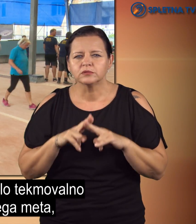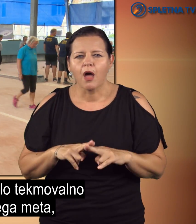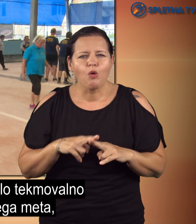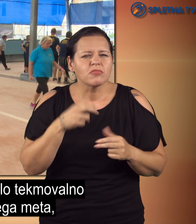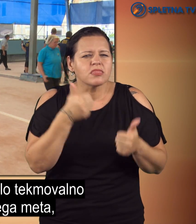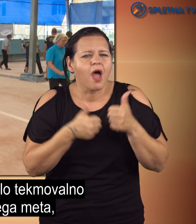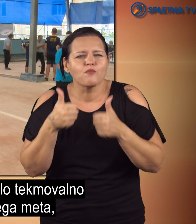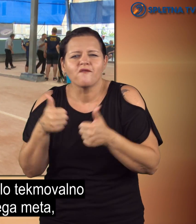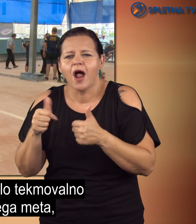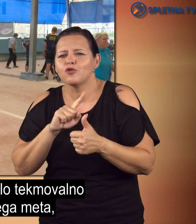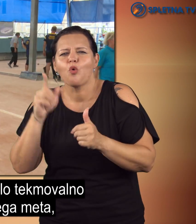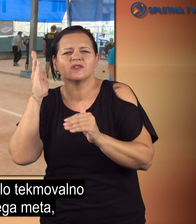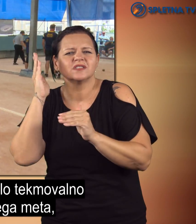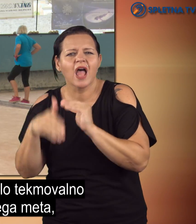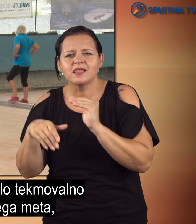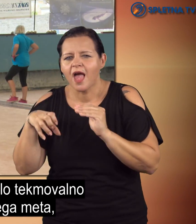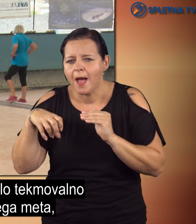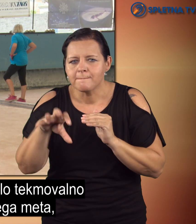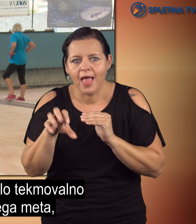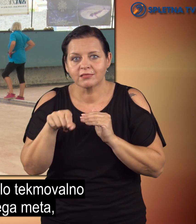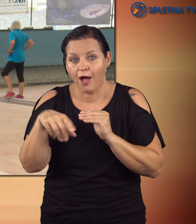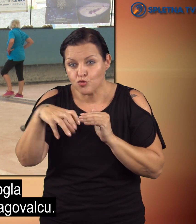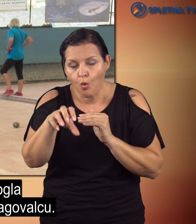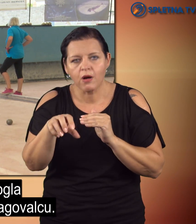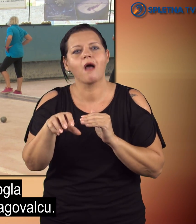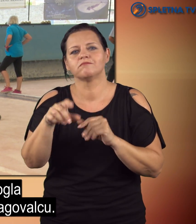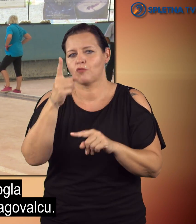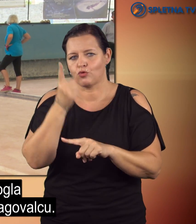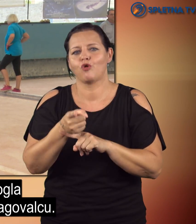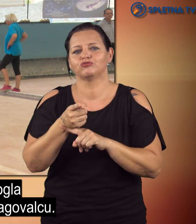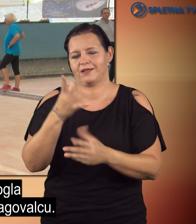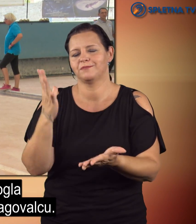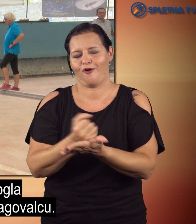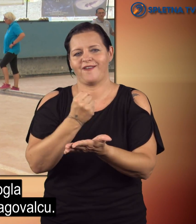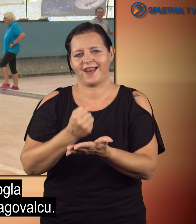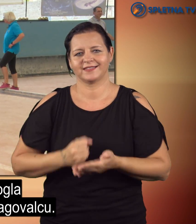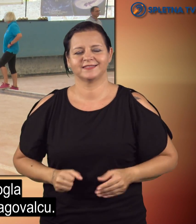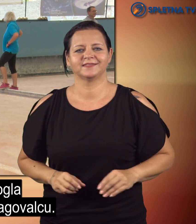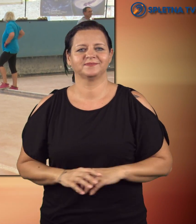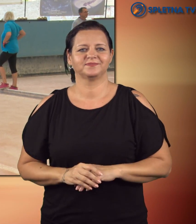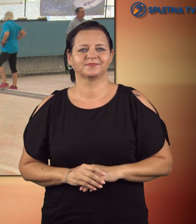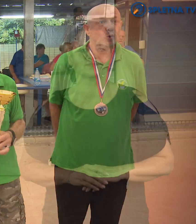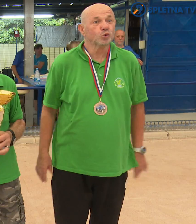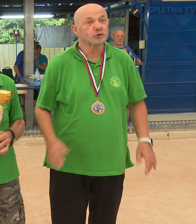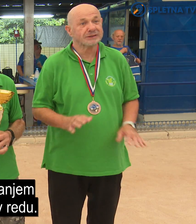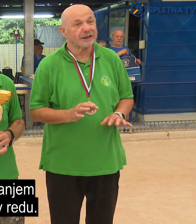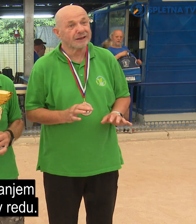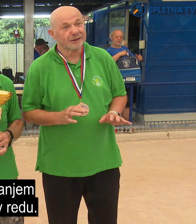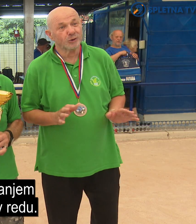je vzdušje ostalo tekmovalno vse do zadnjega meta, ko je krogla odločila o zmagovalcu.